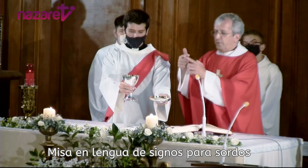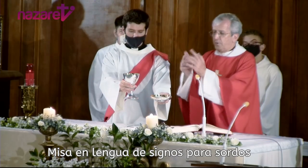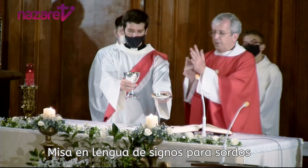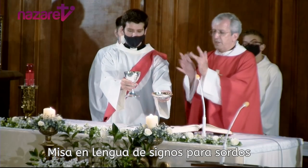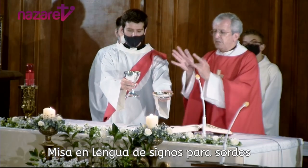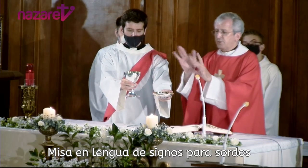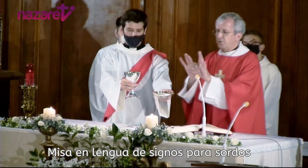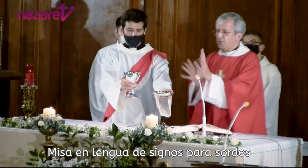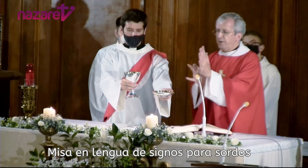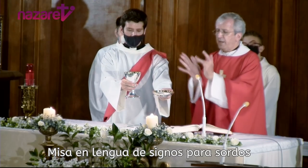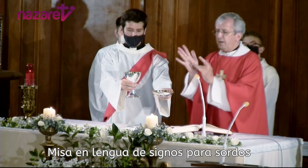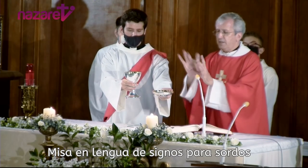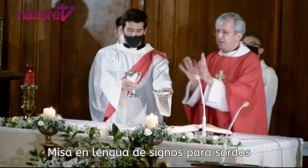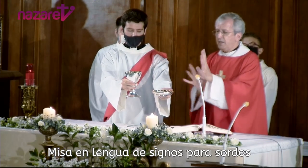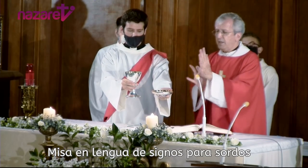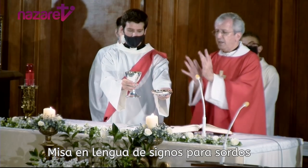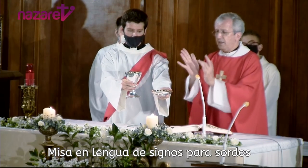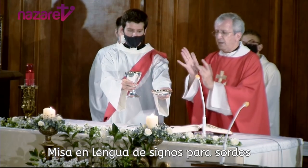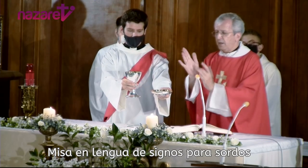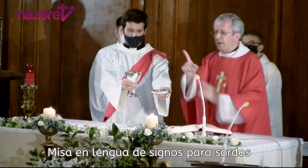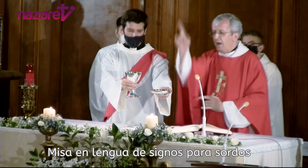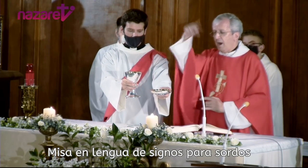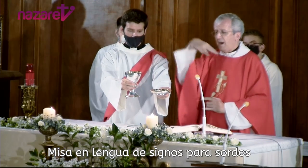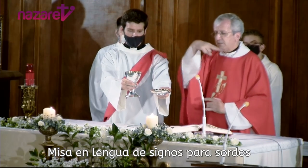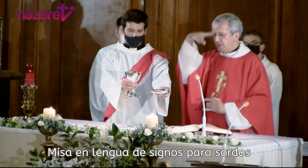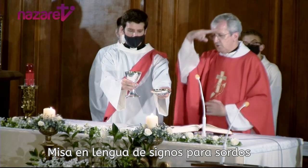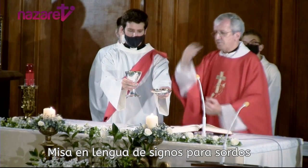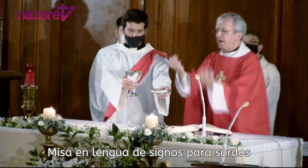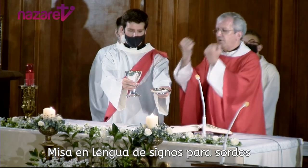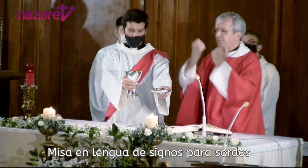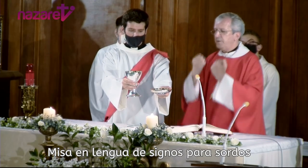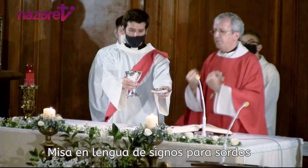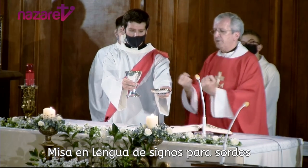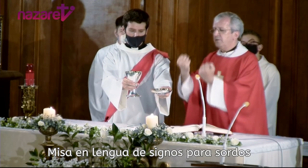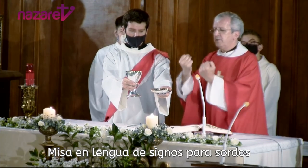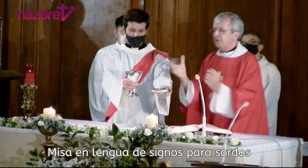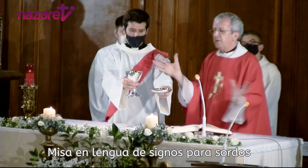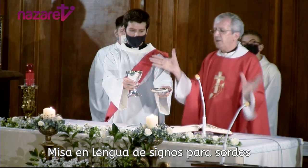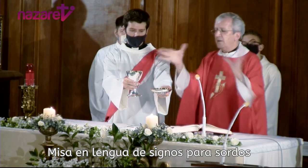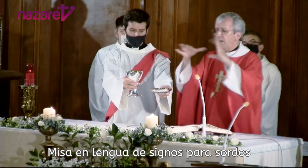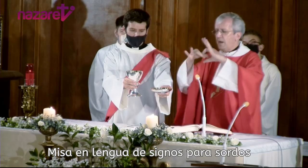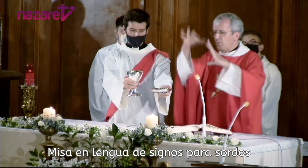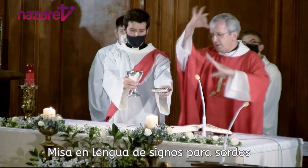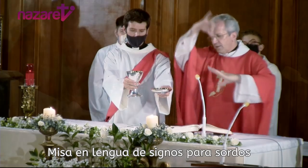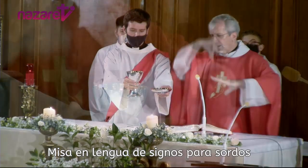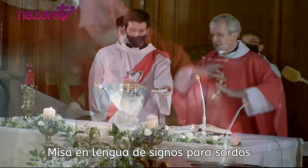Por Cristo, con Él y en Él, a ti Dios Padre omnipotente, en la unidad del